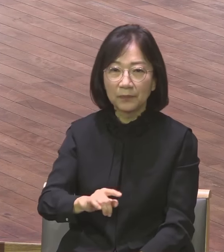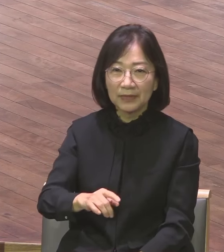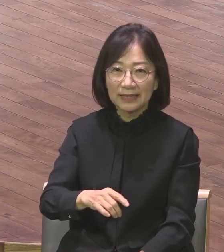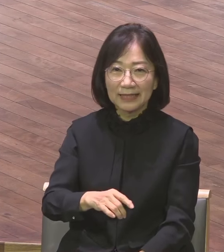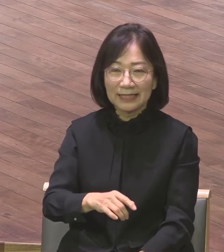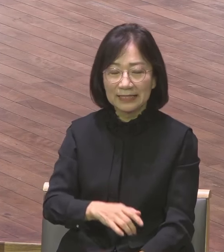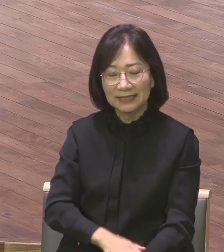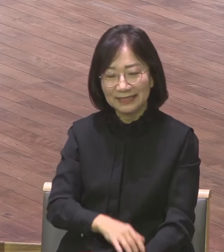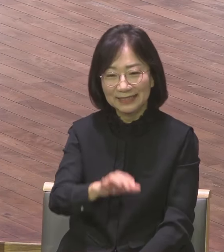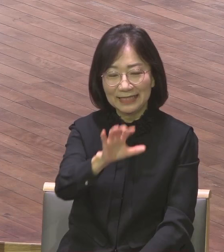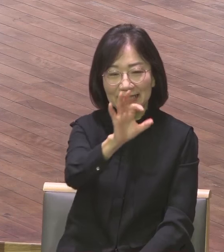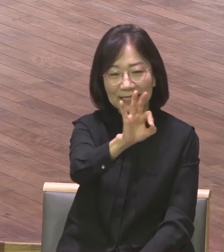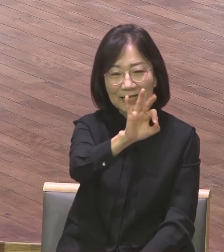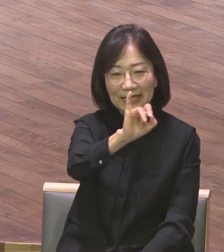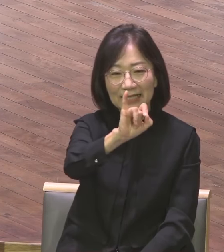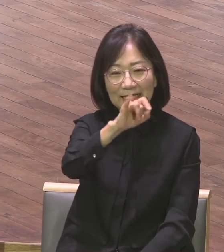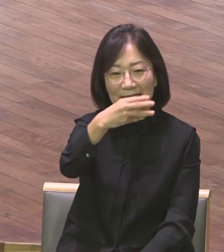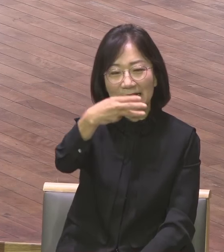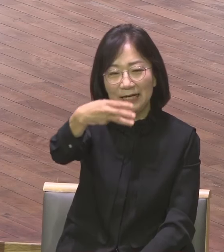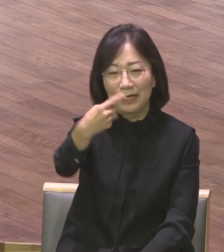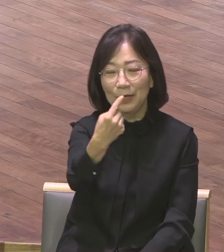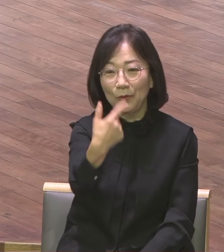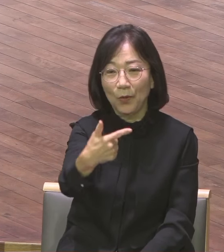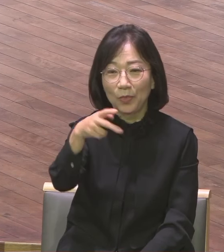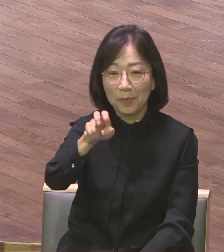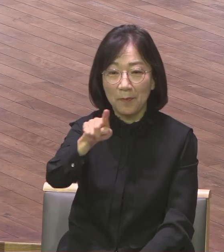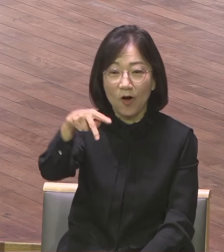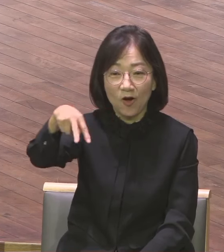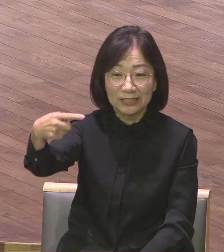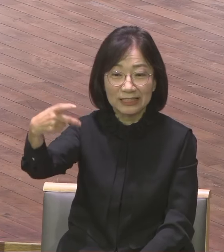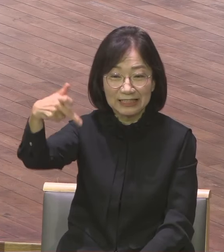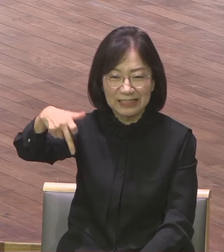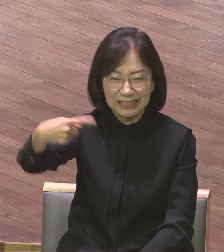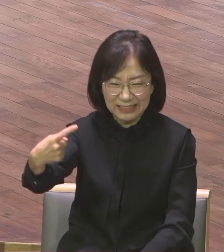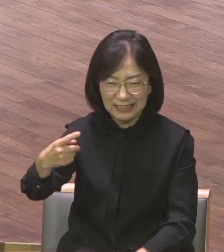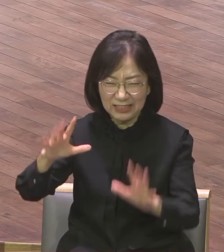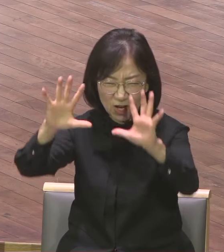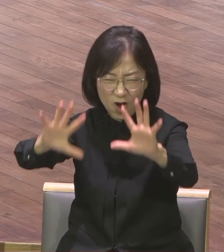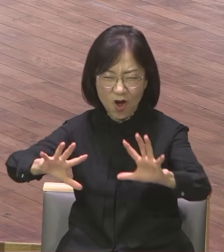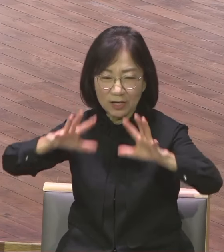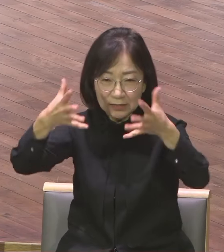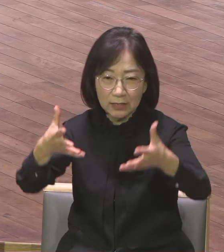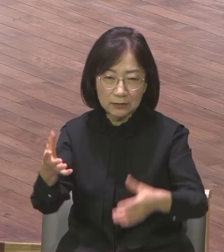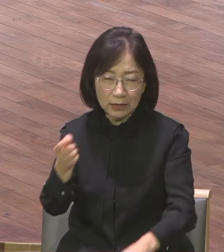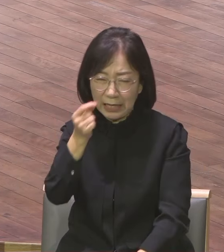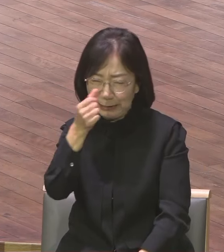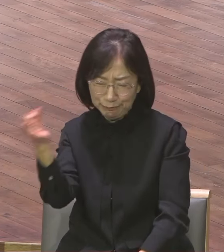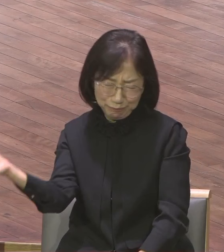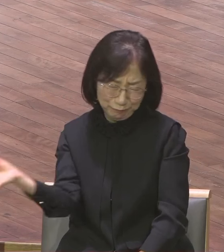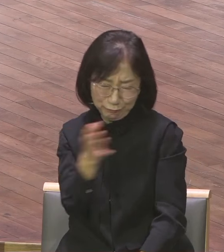일론 머스크가 나와가지고 그분이 세계에서 제일 부자잖아요. 재산 보니까요